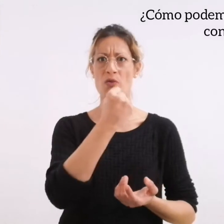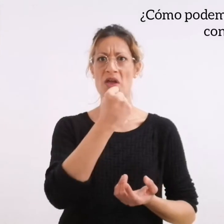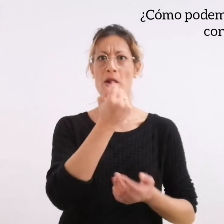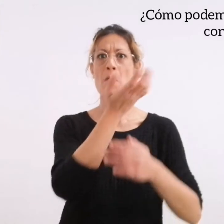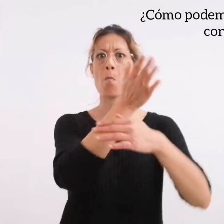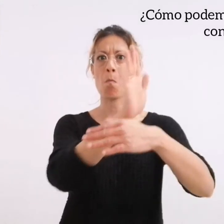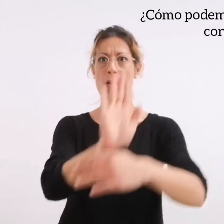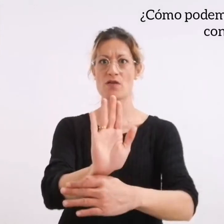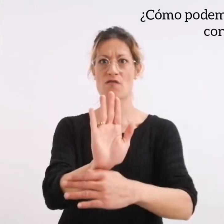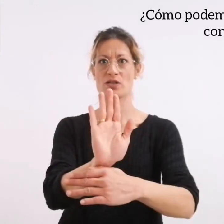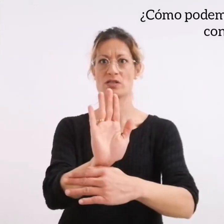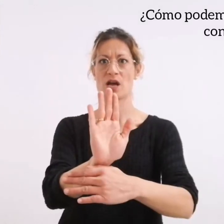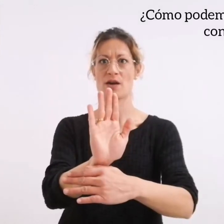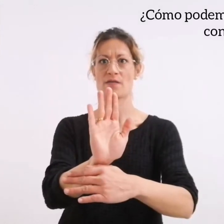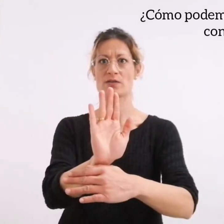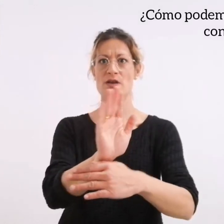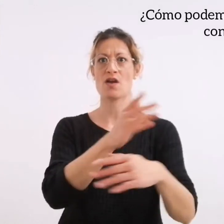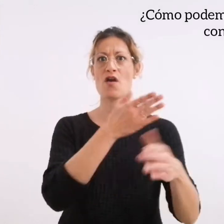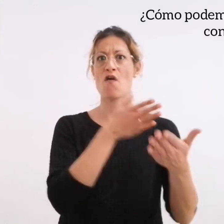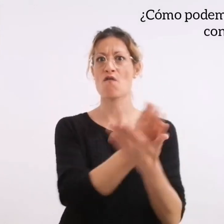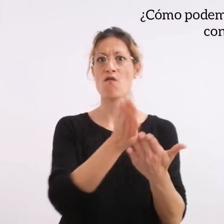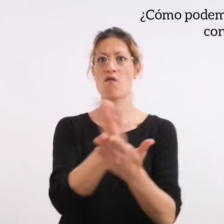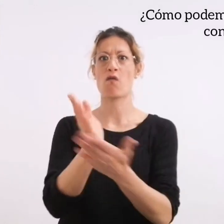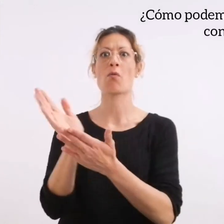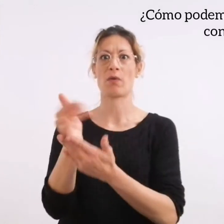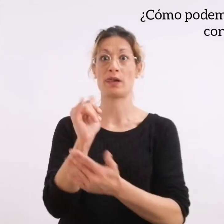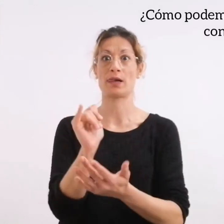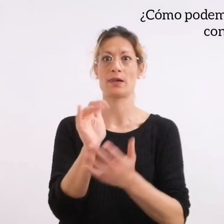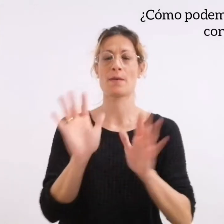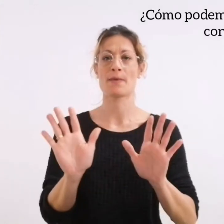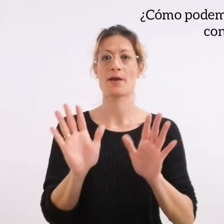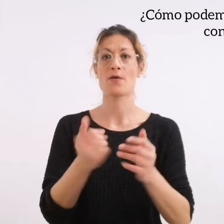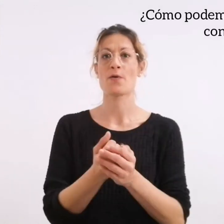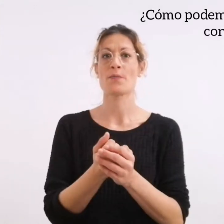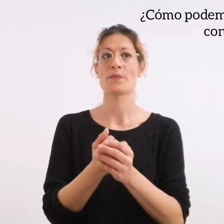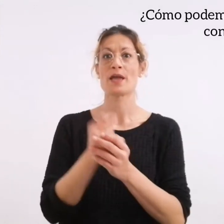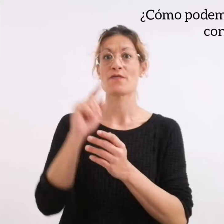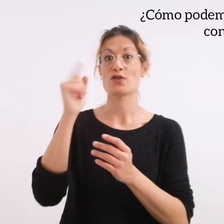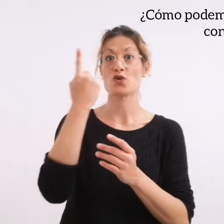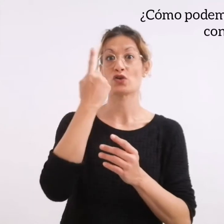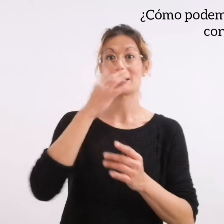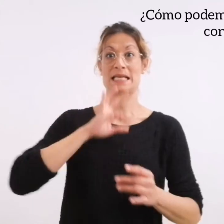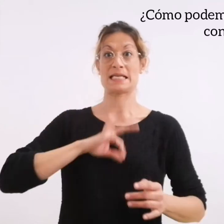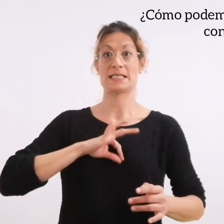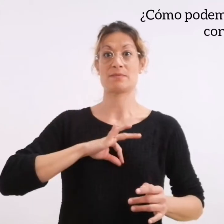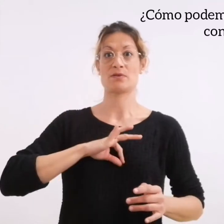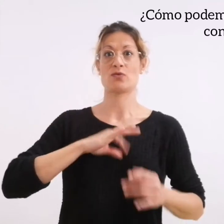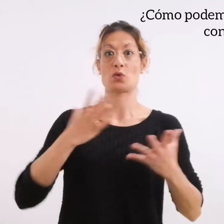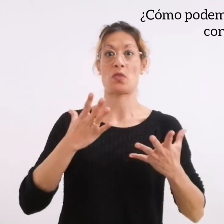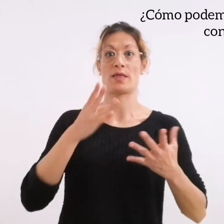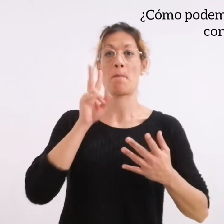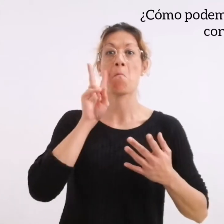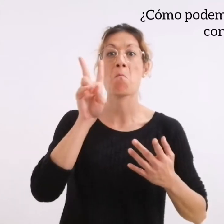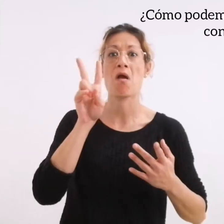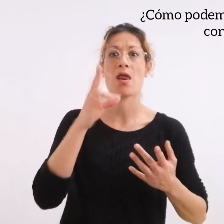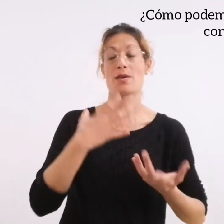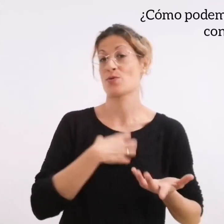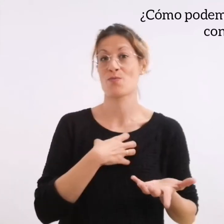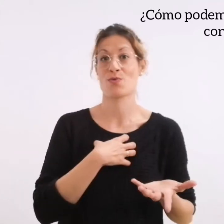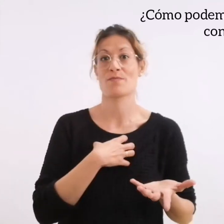muchas maneras. Pero como tenemos cuerpo físico y Dios es espíritu, no lo podemos ver. Nosotros, aparte de tener cuerpo